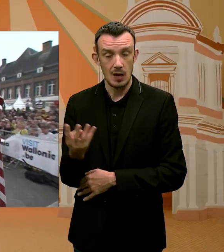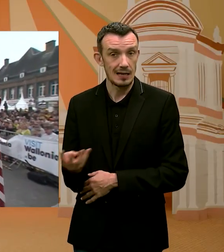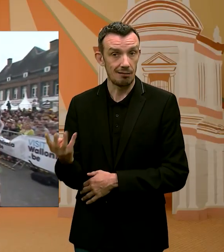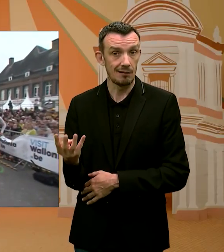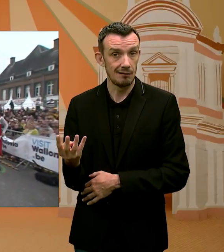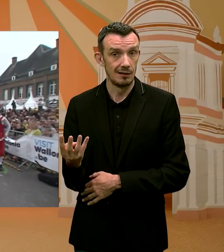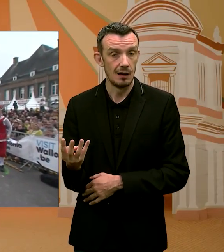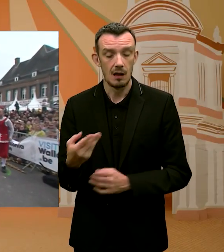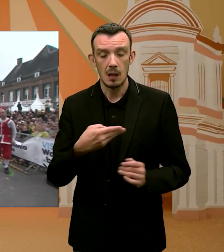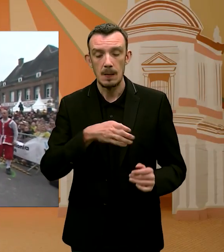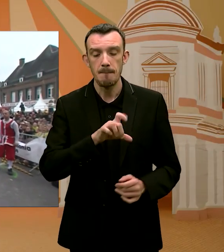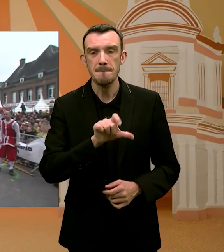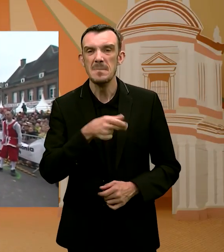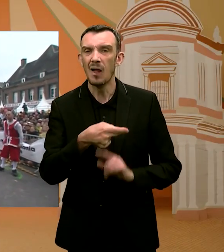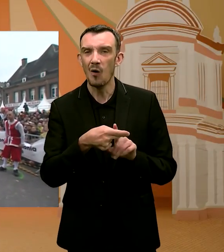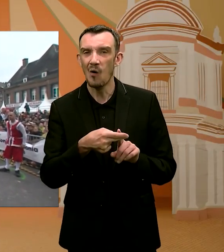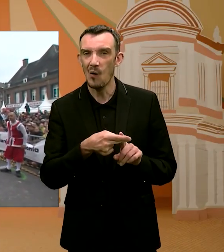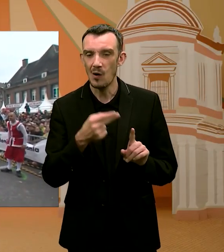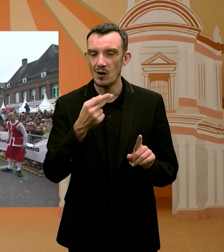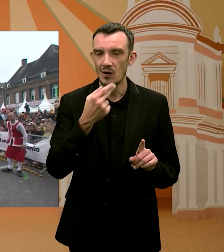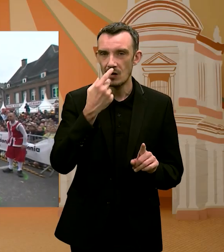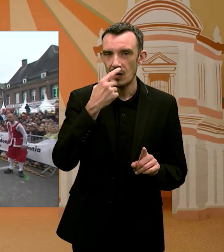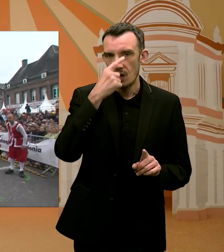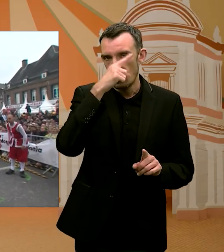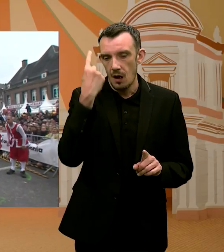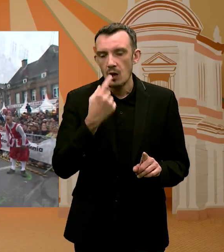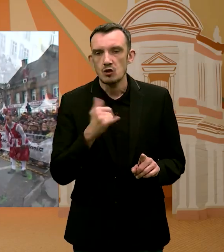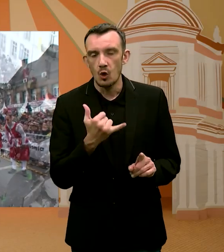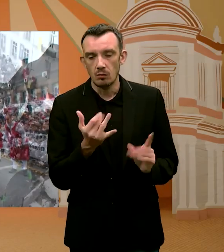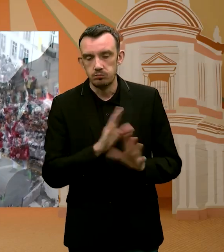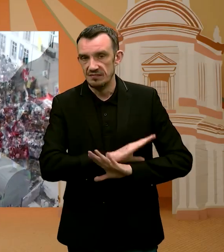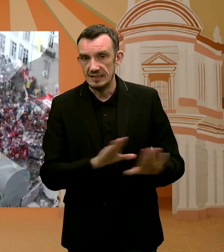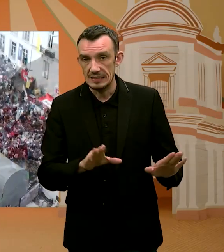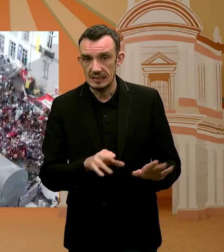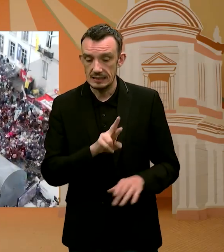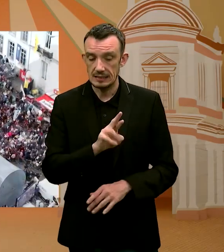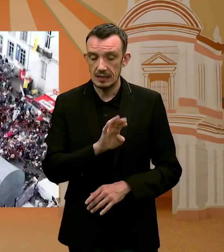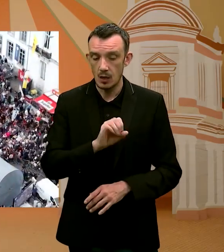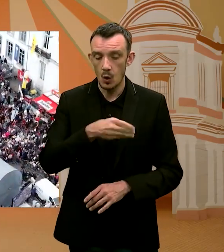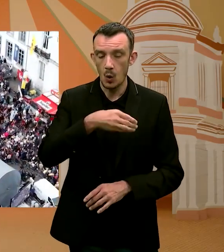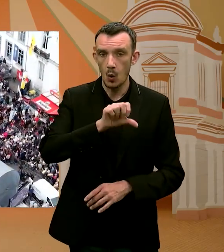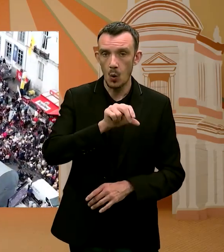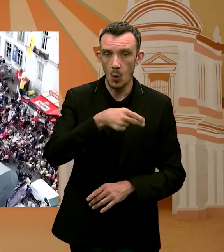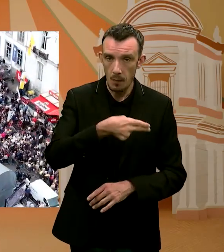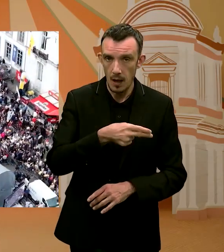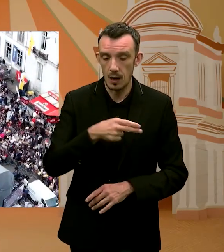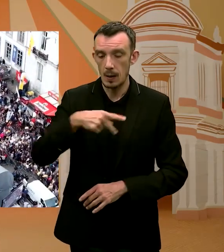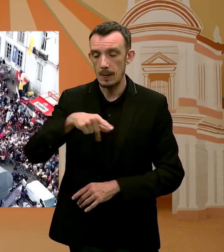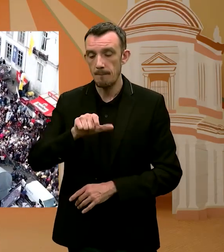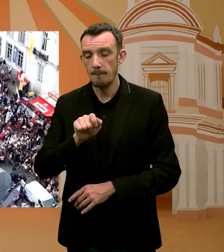Mélan. On rappelle que c'est Romain Patrice, 16 ans, qui a remporté les chasses d'argent. C'était